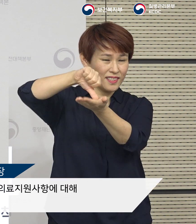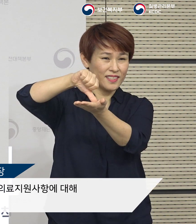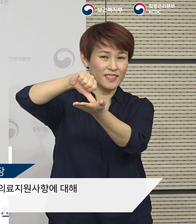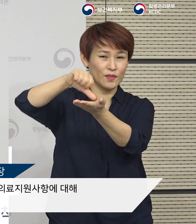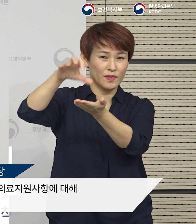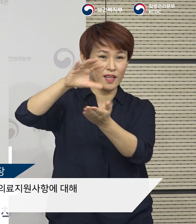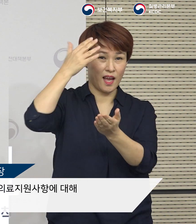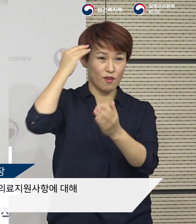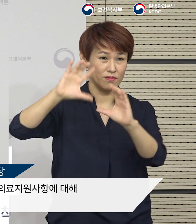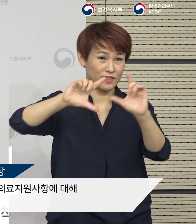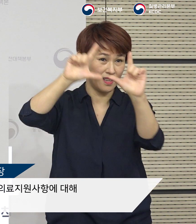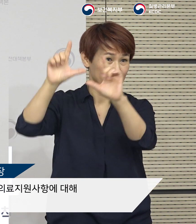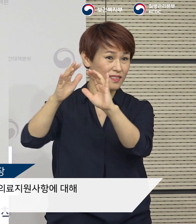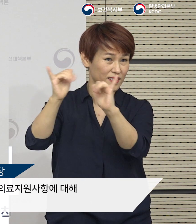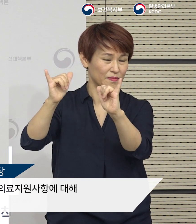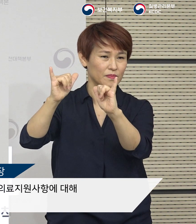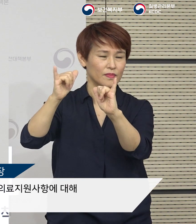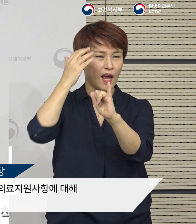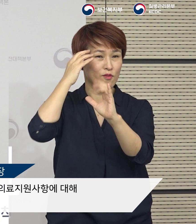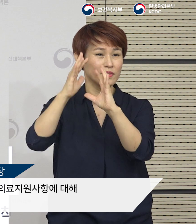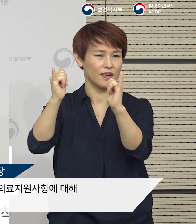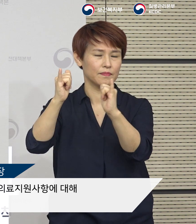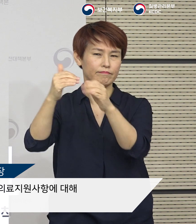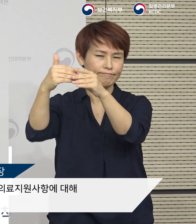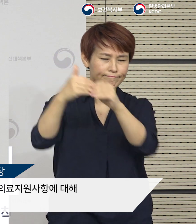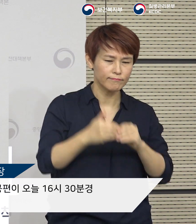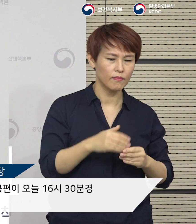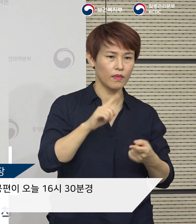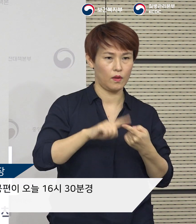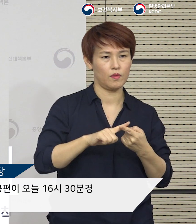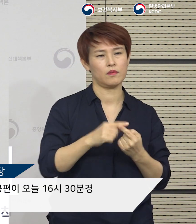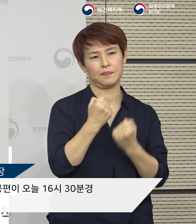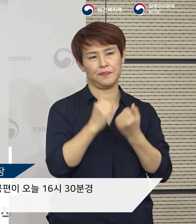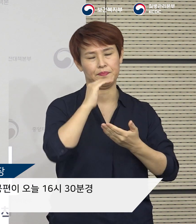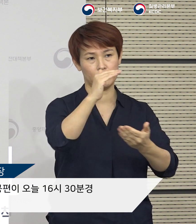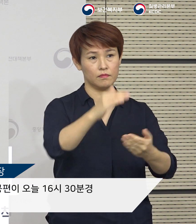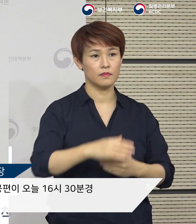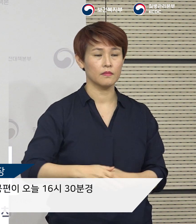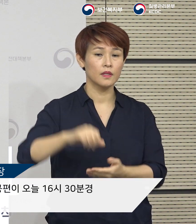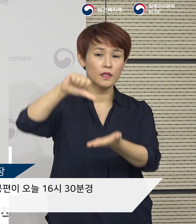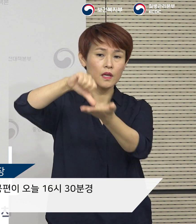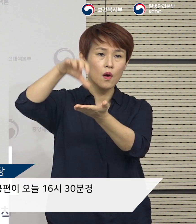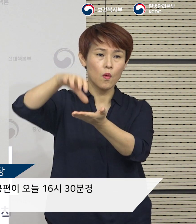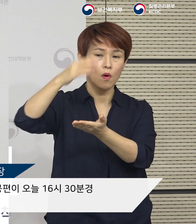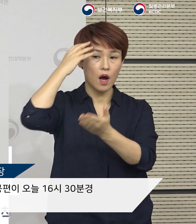따른 방역 대책과 의료 지원 사항에 대해 설명드리겠습니다. 이란 교민들과